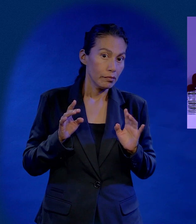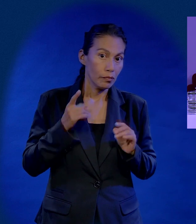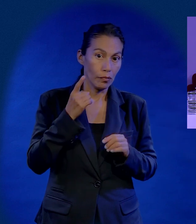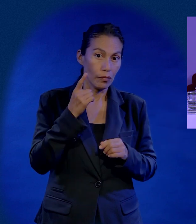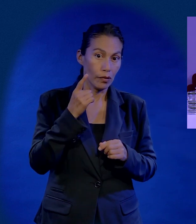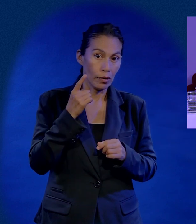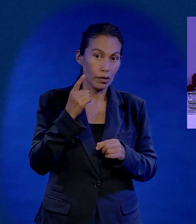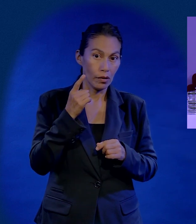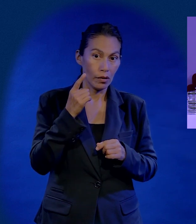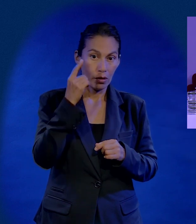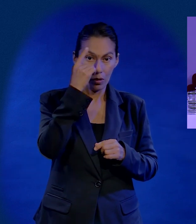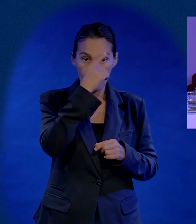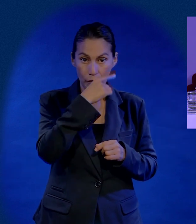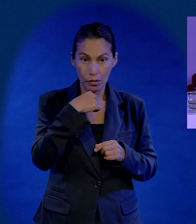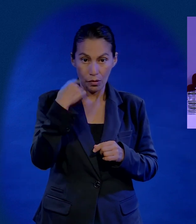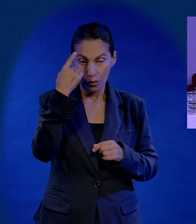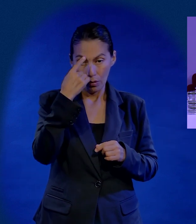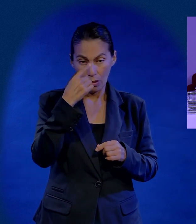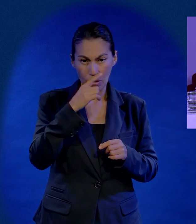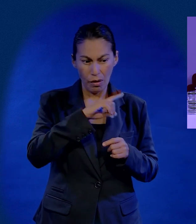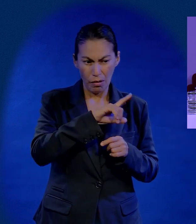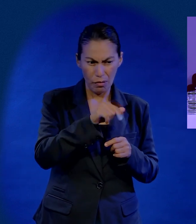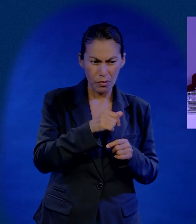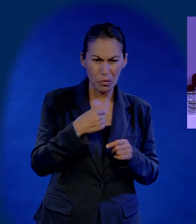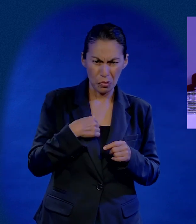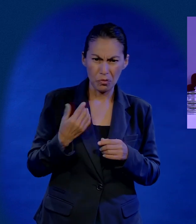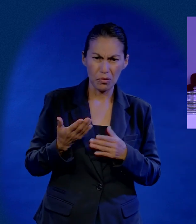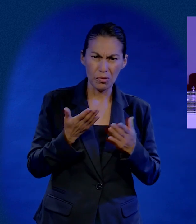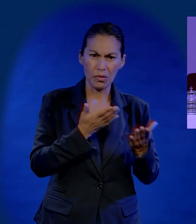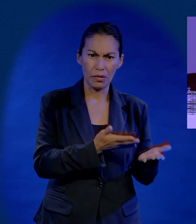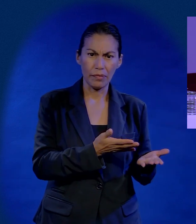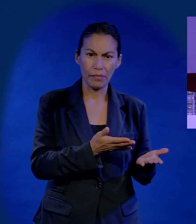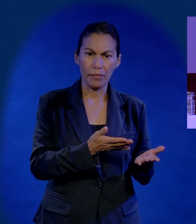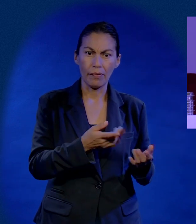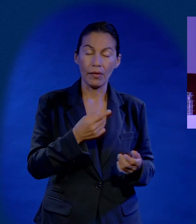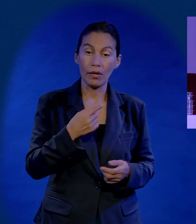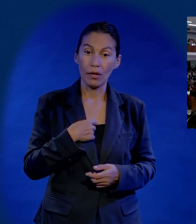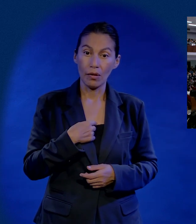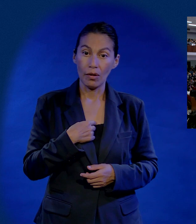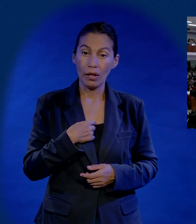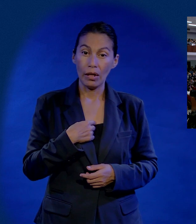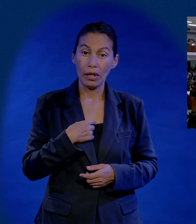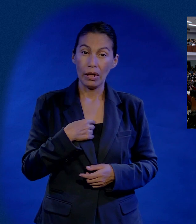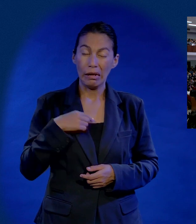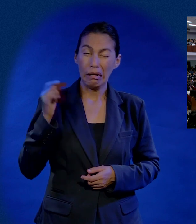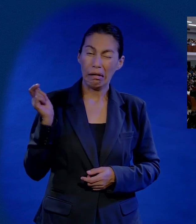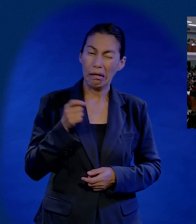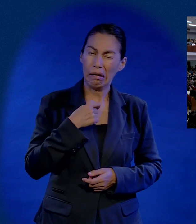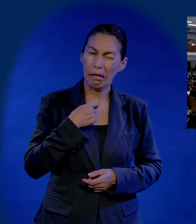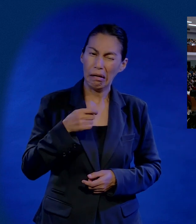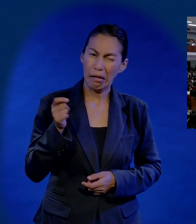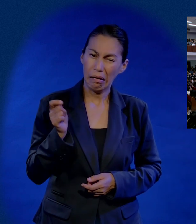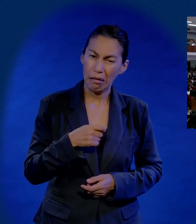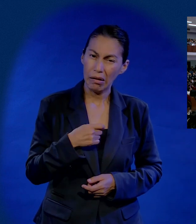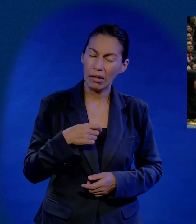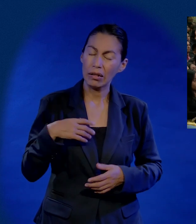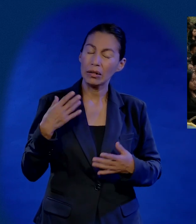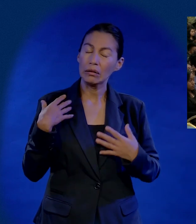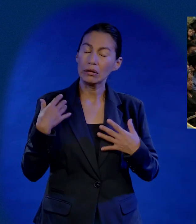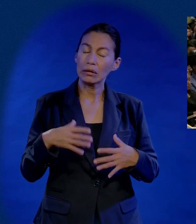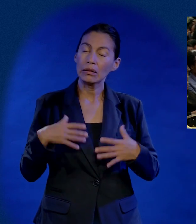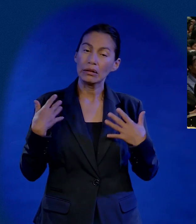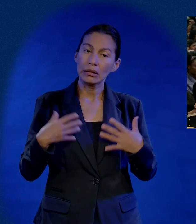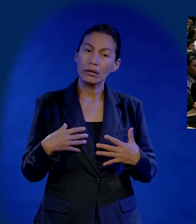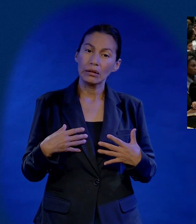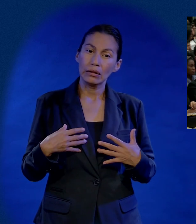tenía que llegar y decidí llegar. Llegué como una hora después. Me acuerdo que entré y yo estaba convencido. Me van a dar la